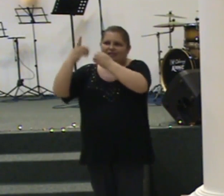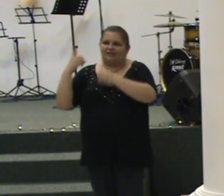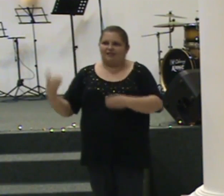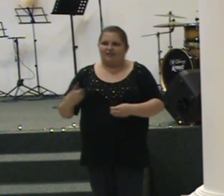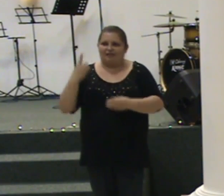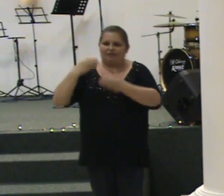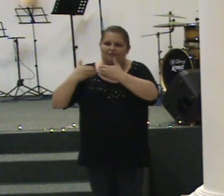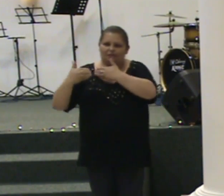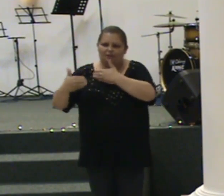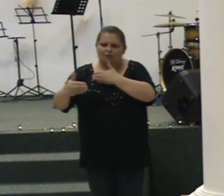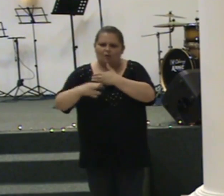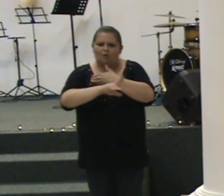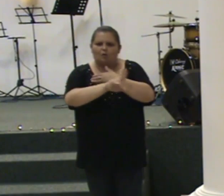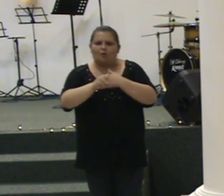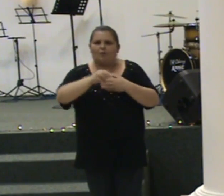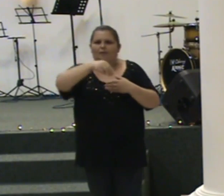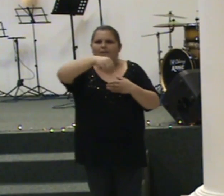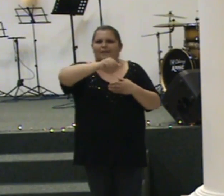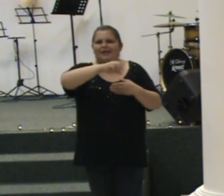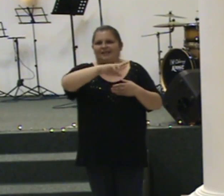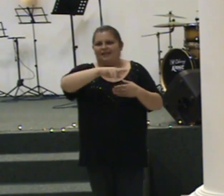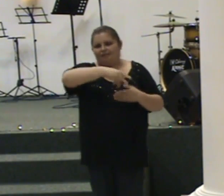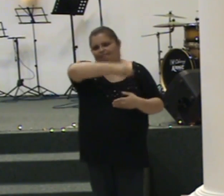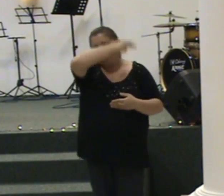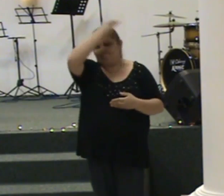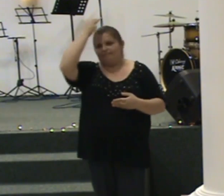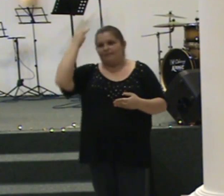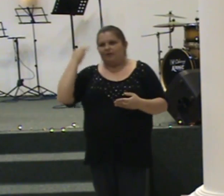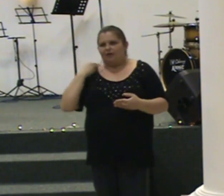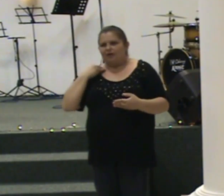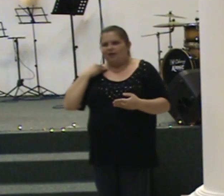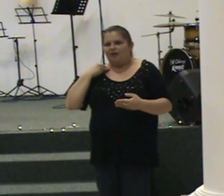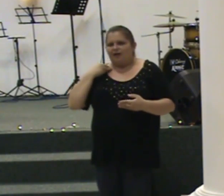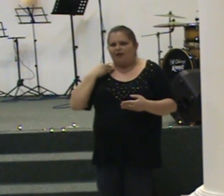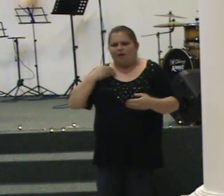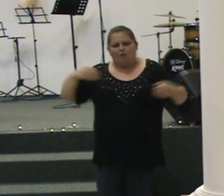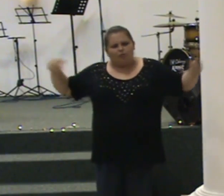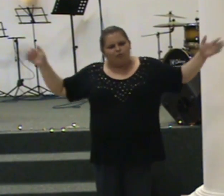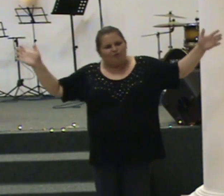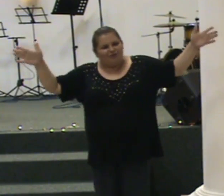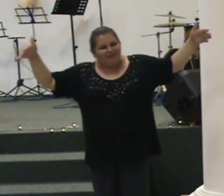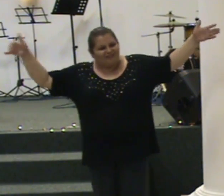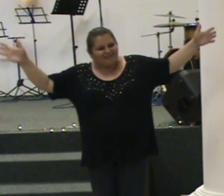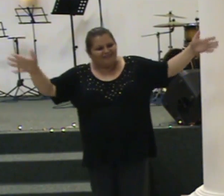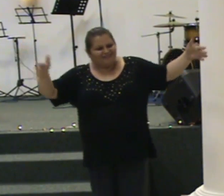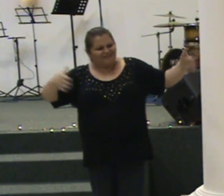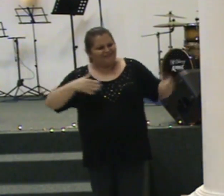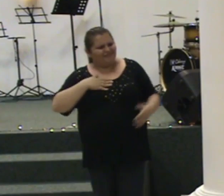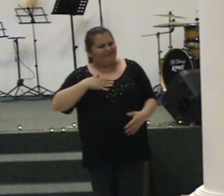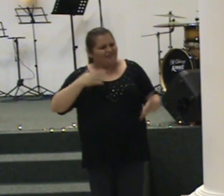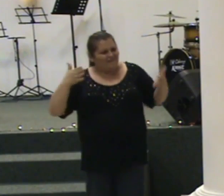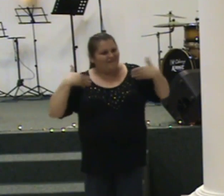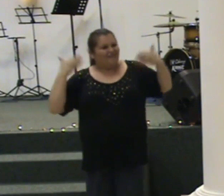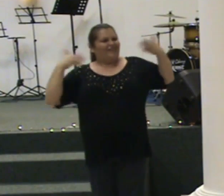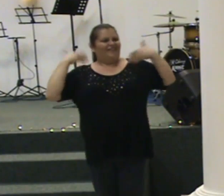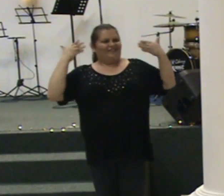O nome dela era Maria. O anjo veio onde ela estava e disse: alegra-te, agraciada.